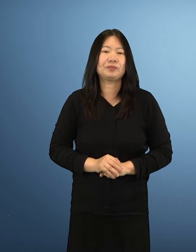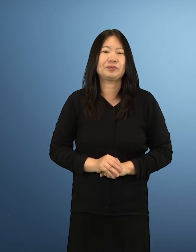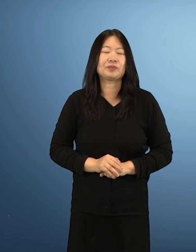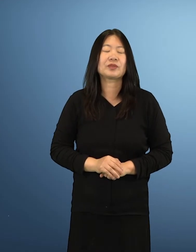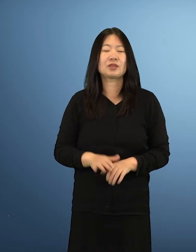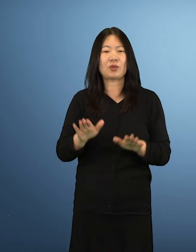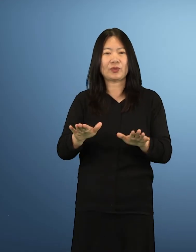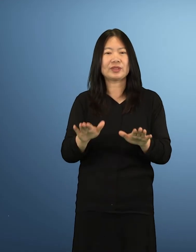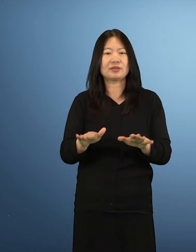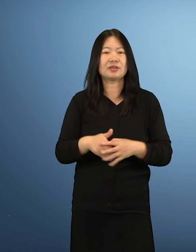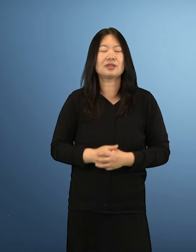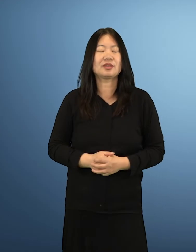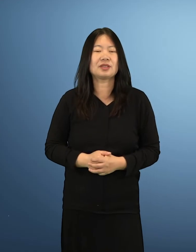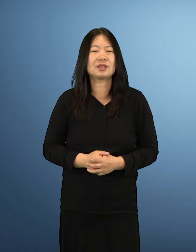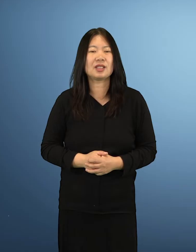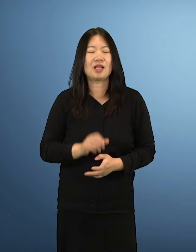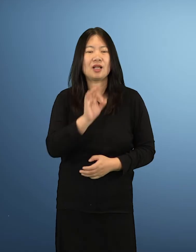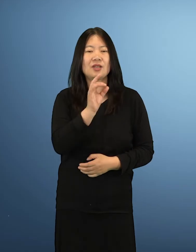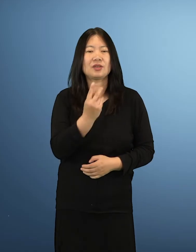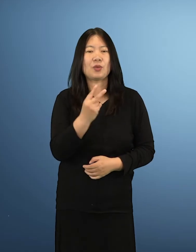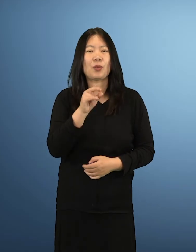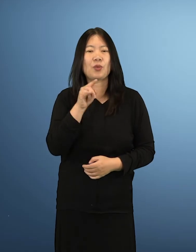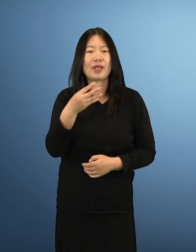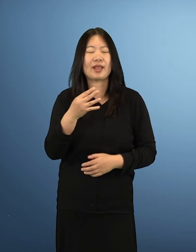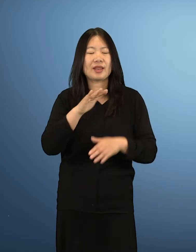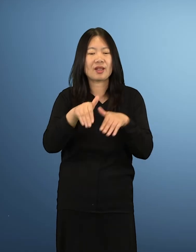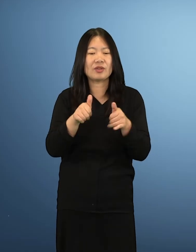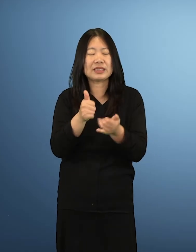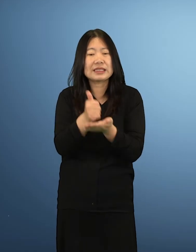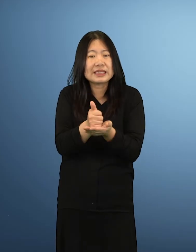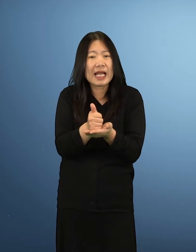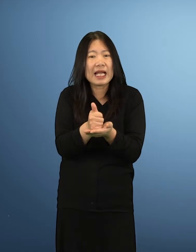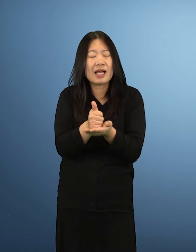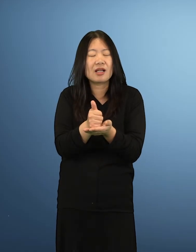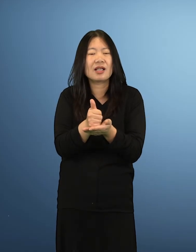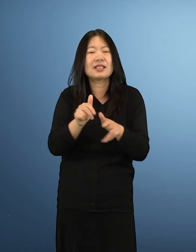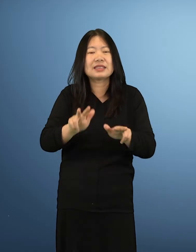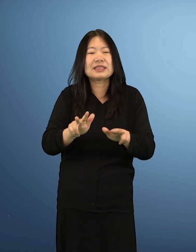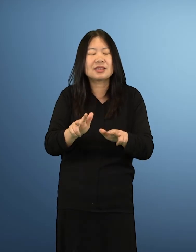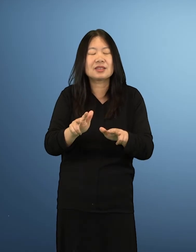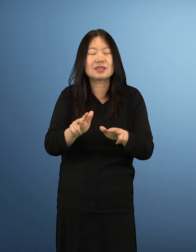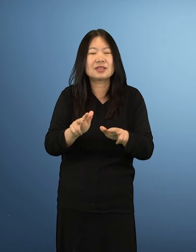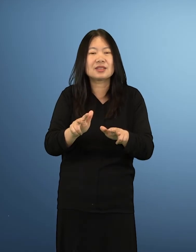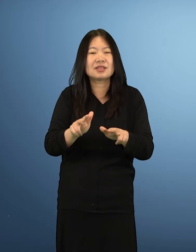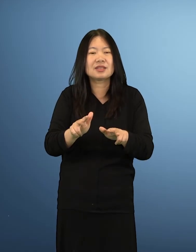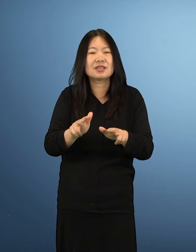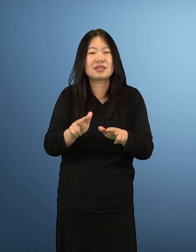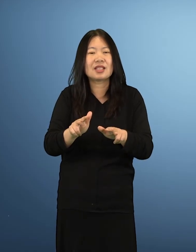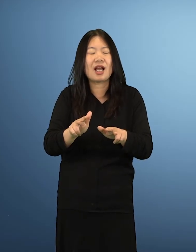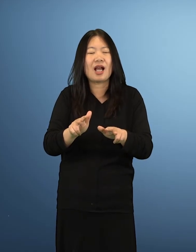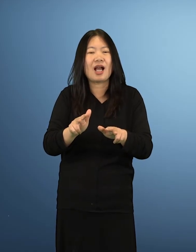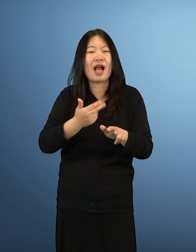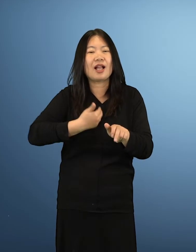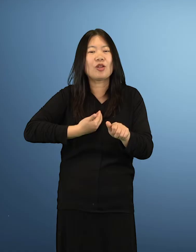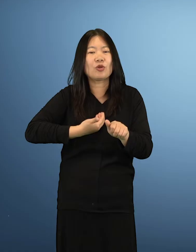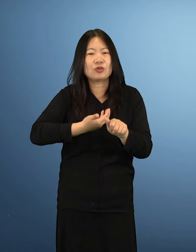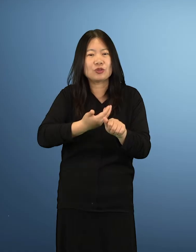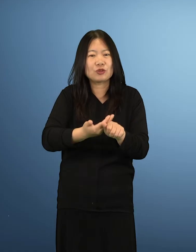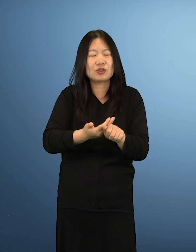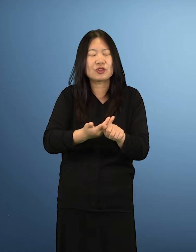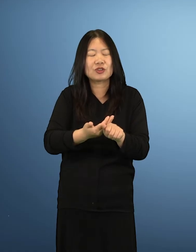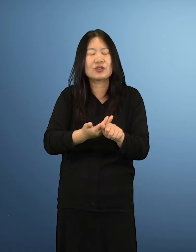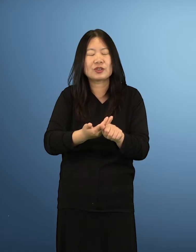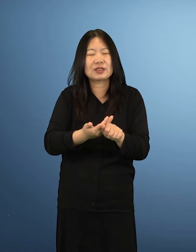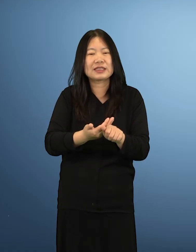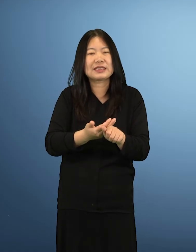이것이 오늘 요엘 선지자의 굉장히 중요한 문으로 말하면 입구입니다. 입구.